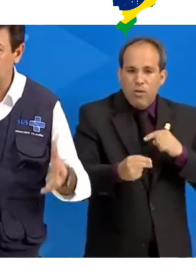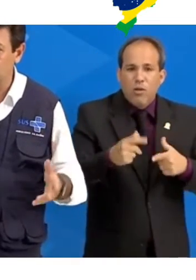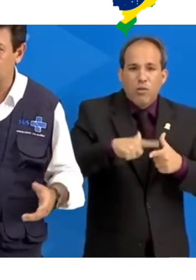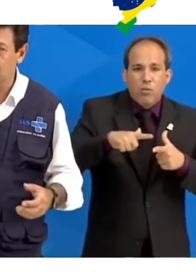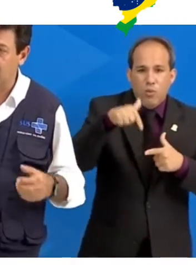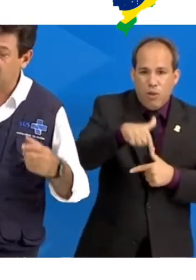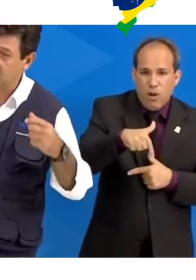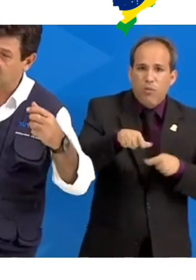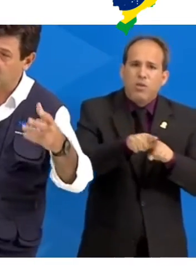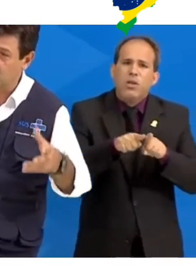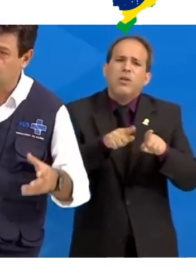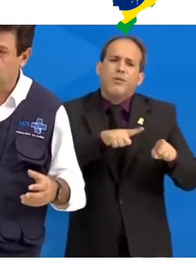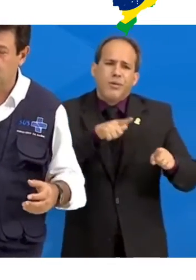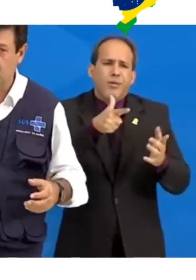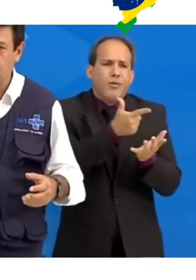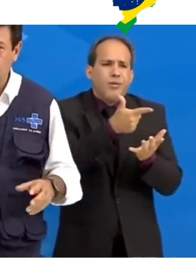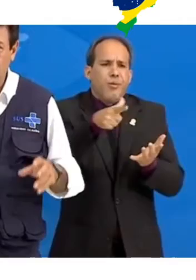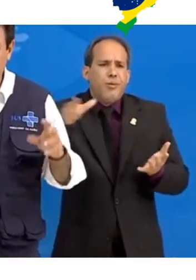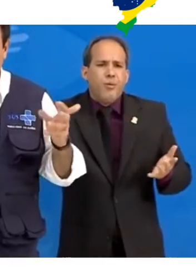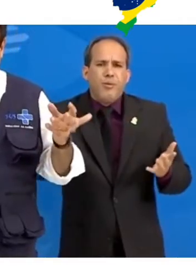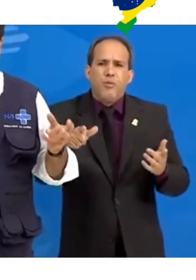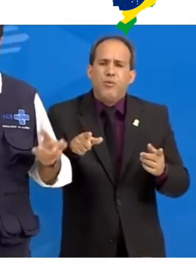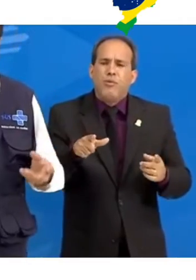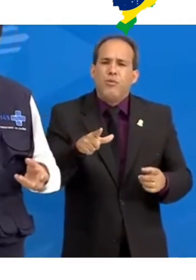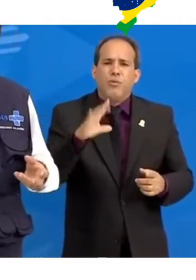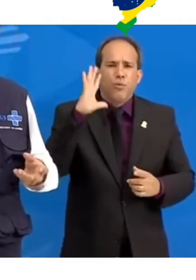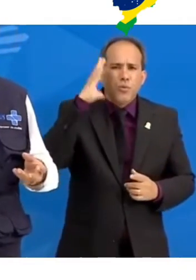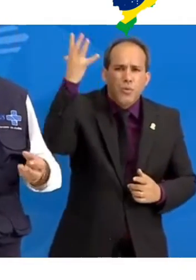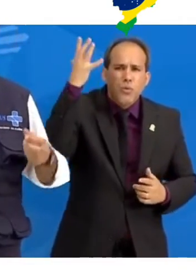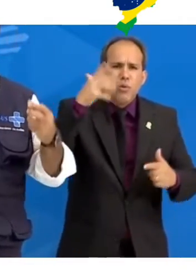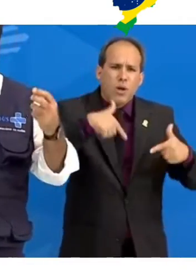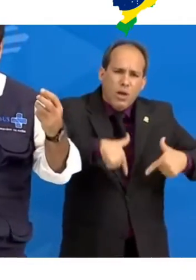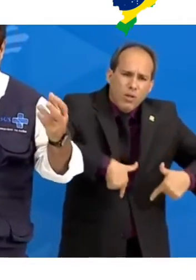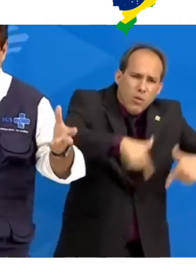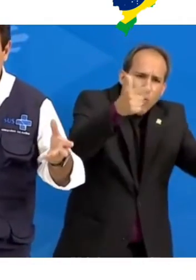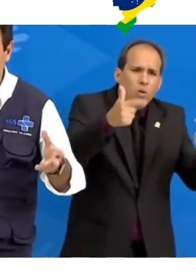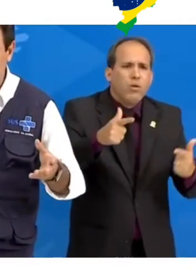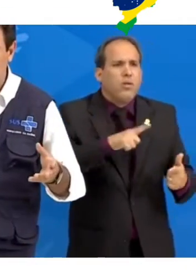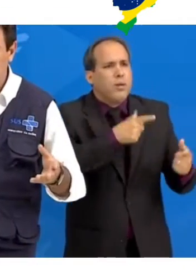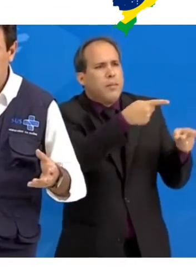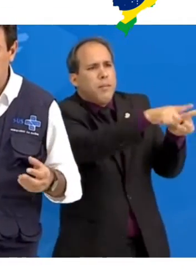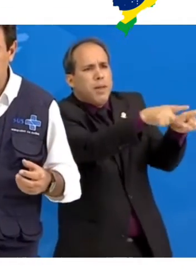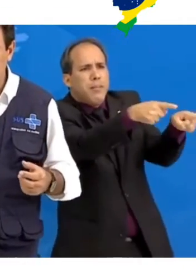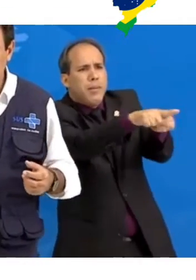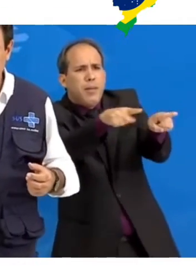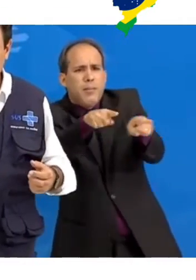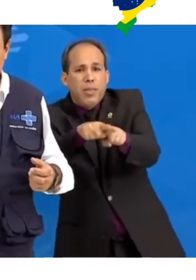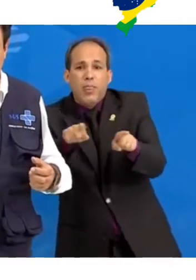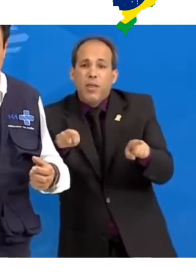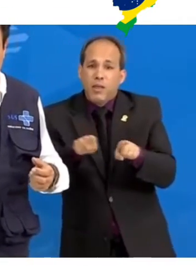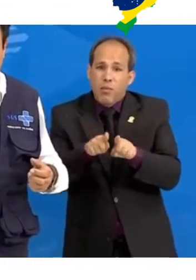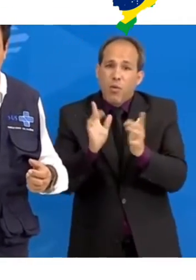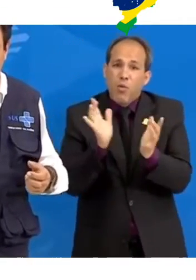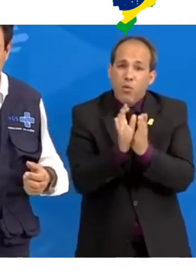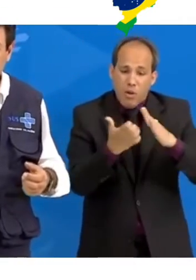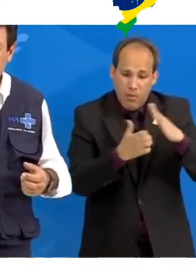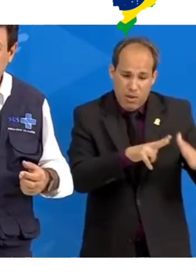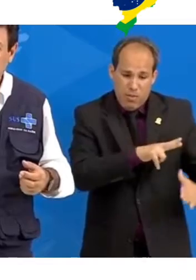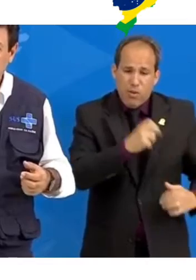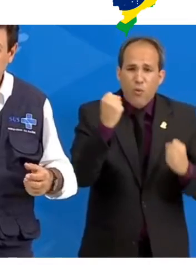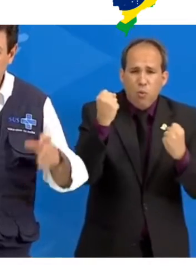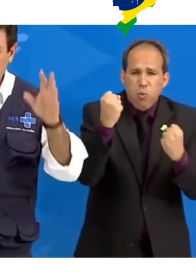Temos criatividade, temos indústria, temos soluções, temos parcerias, temos iniciativa privada